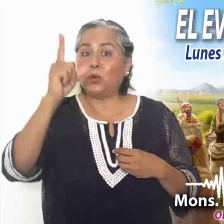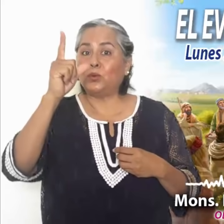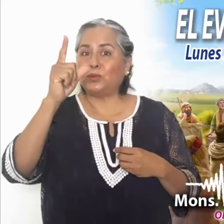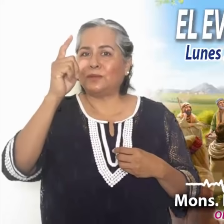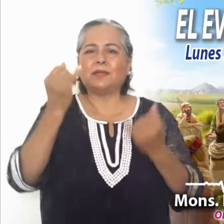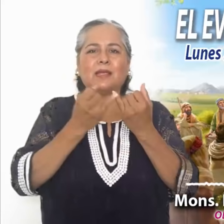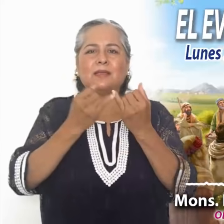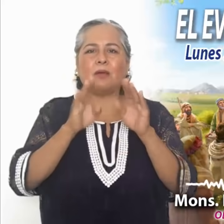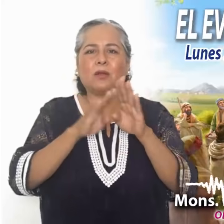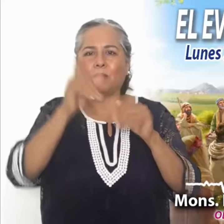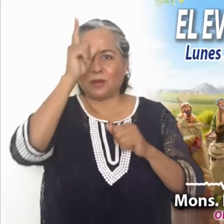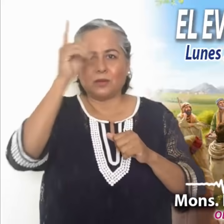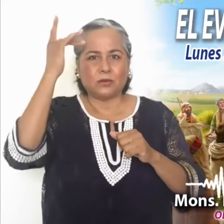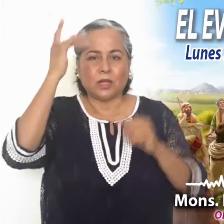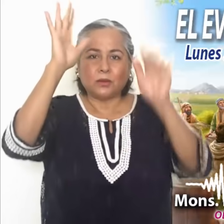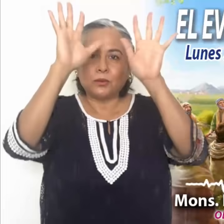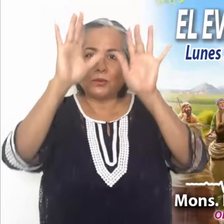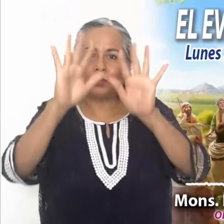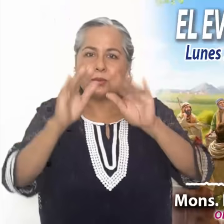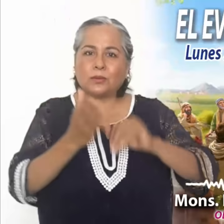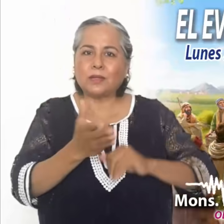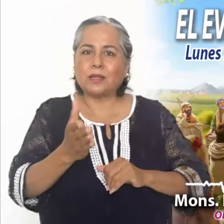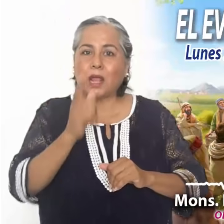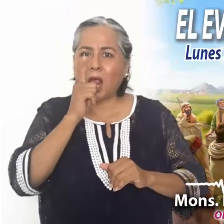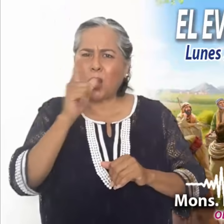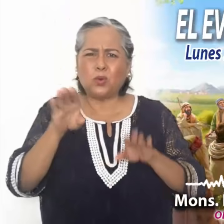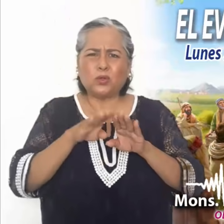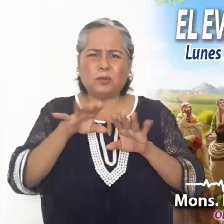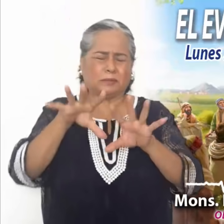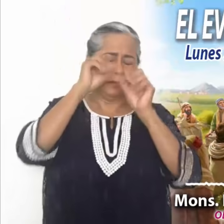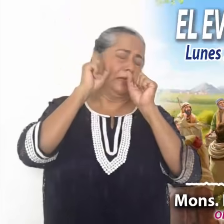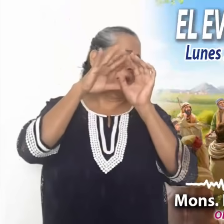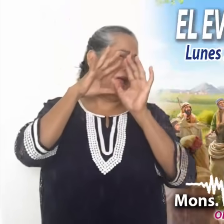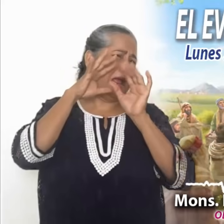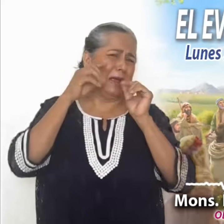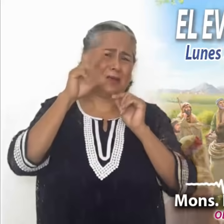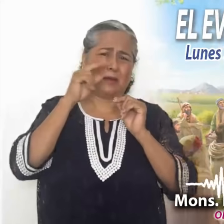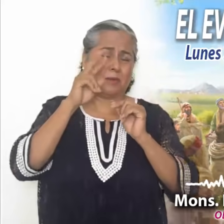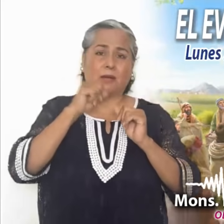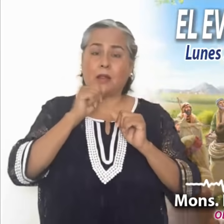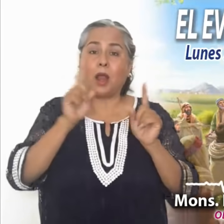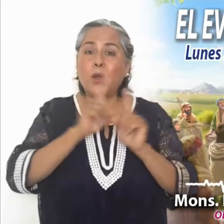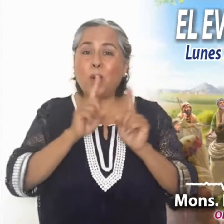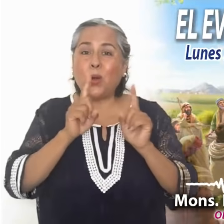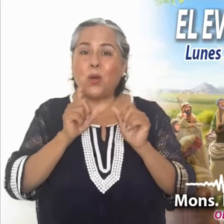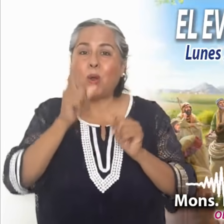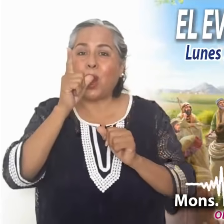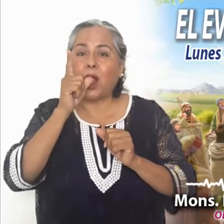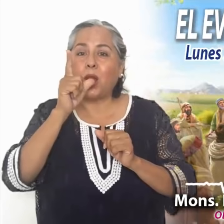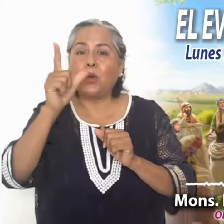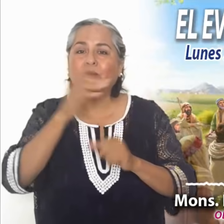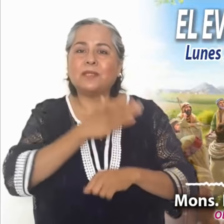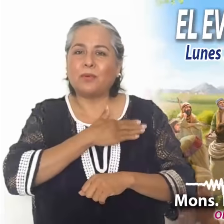resplandores que provoquen ceguera e impidan mirar la realidad y descubrir la presencia de Dios en nuestro